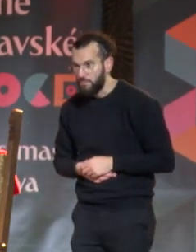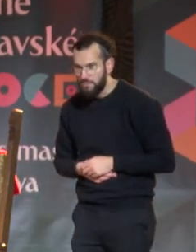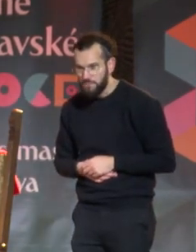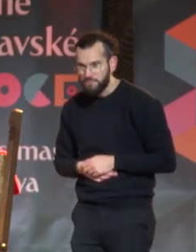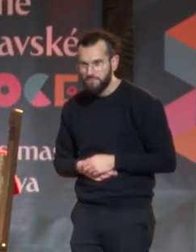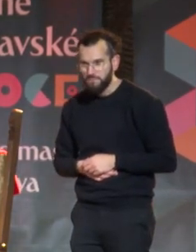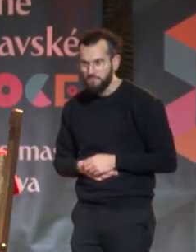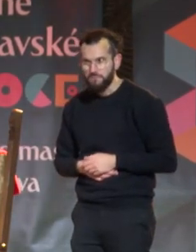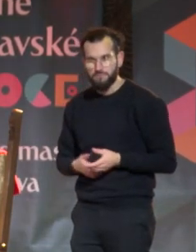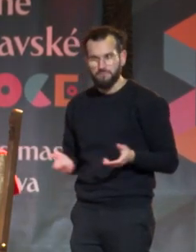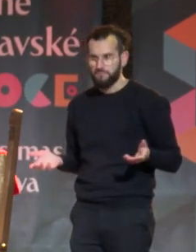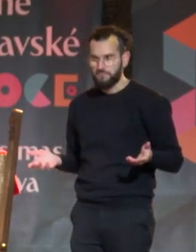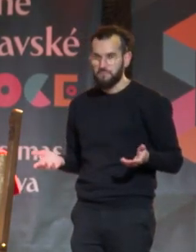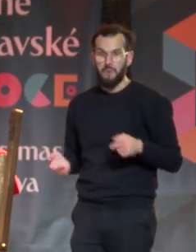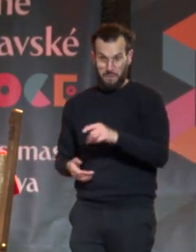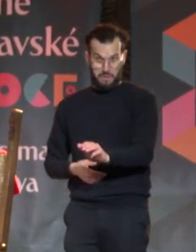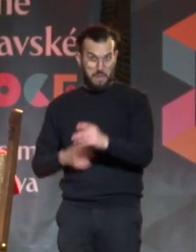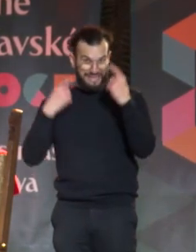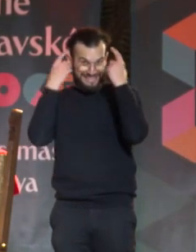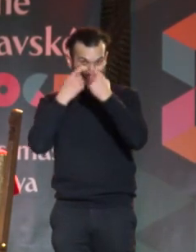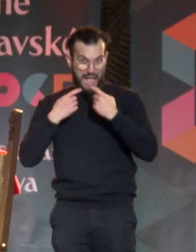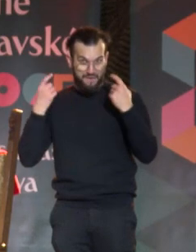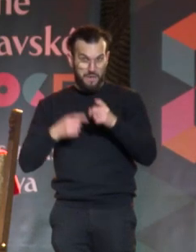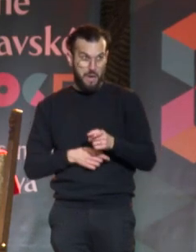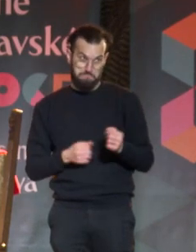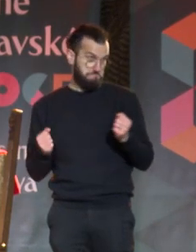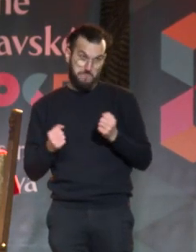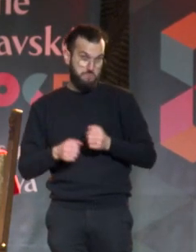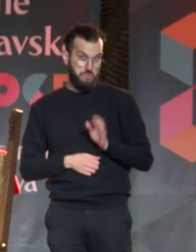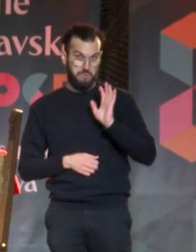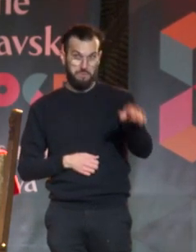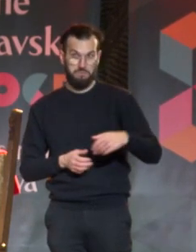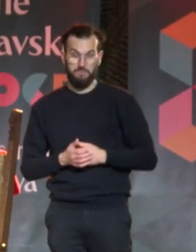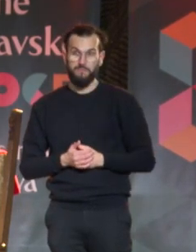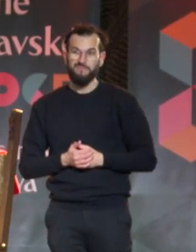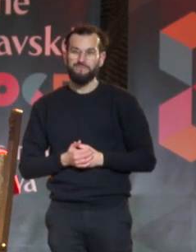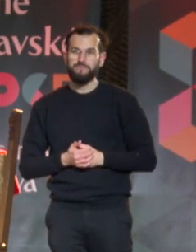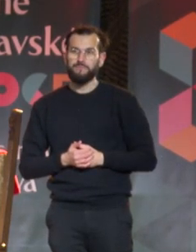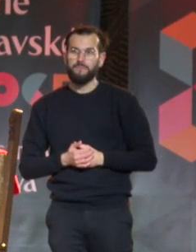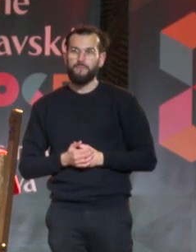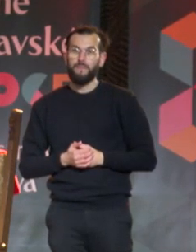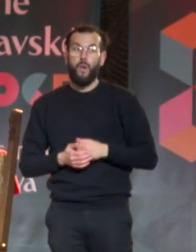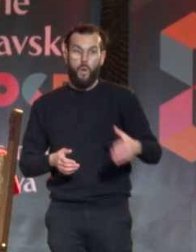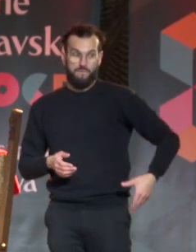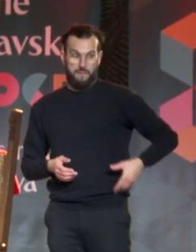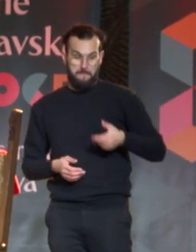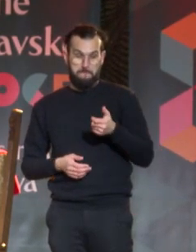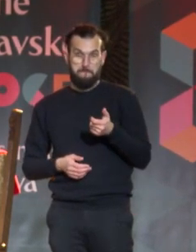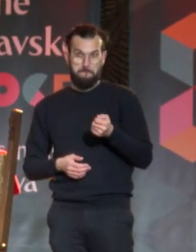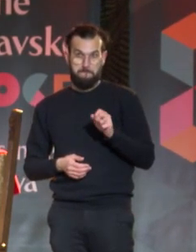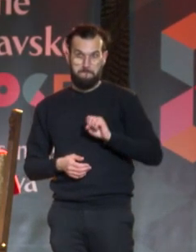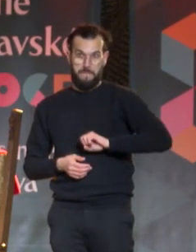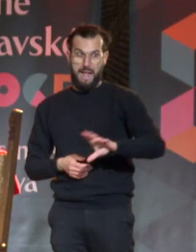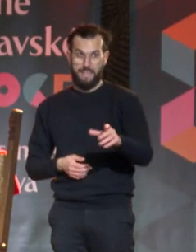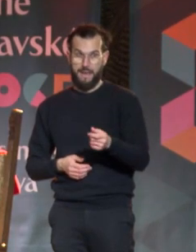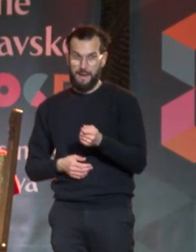čudné, ale Slávka vôbec nevyzerá, že by si z neho niečo robila. Zase vytiahne tú svoju baterku a trochu